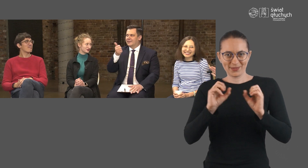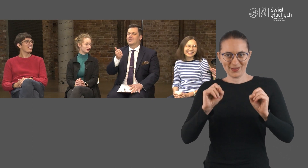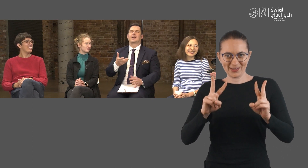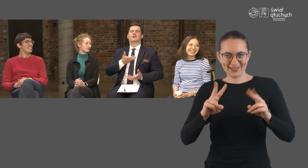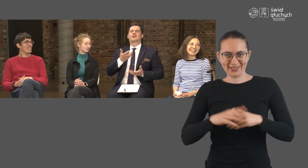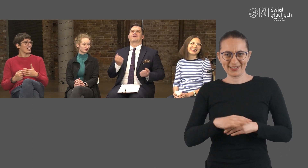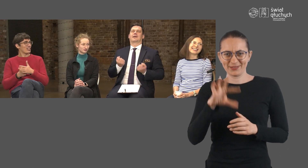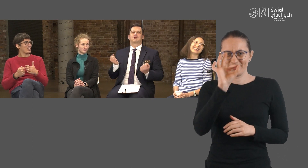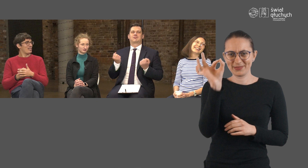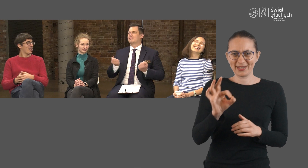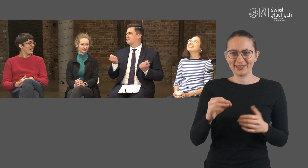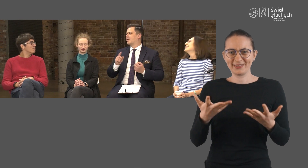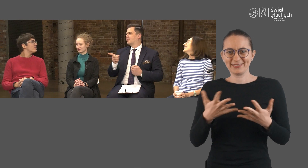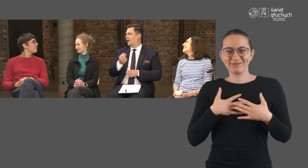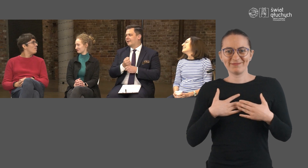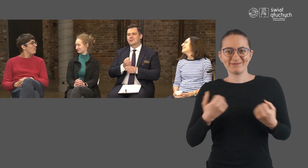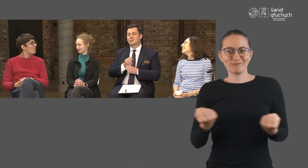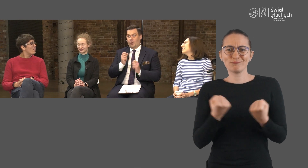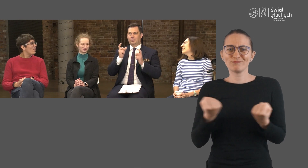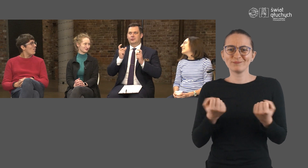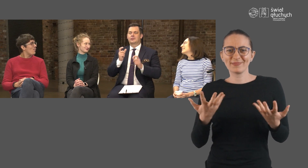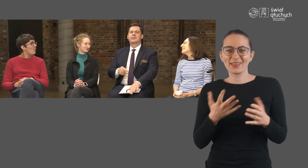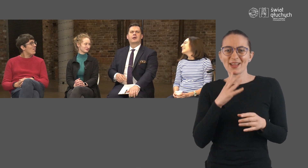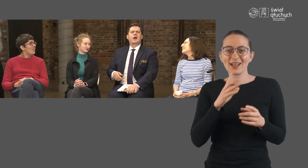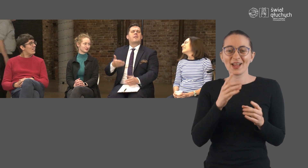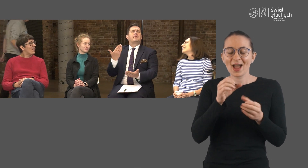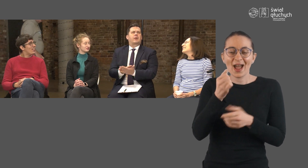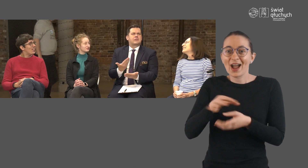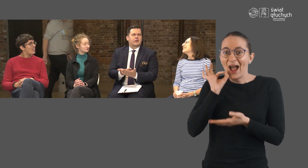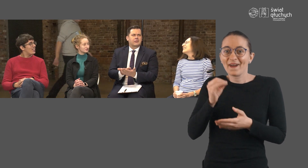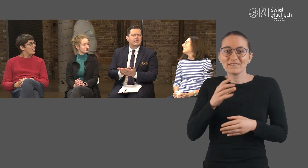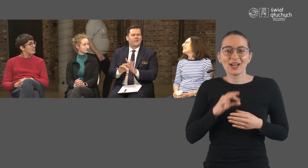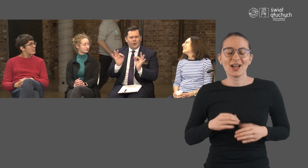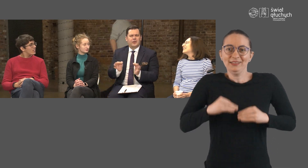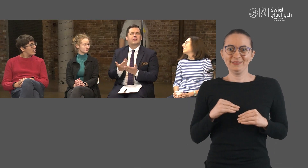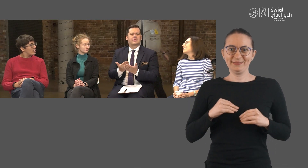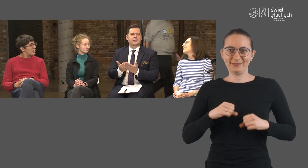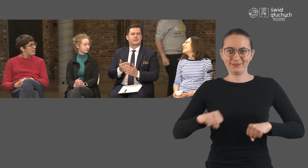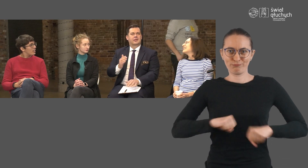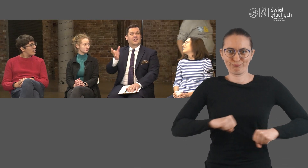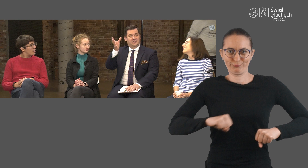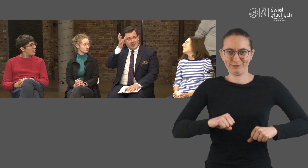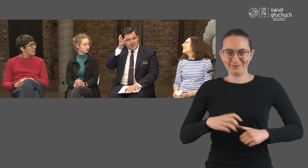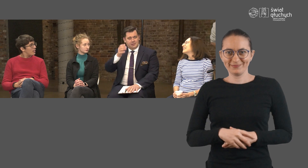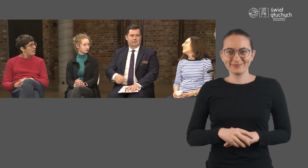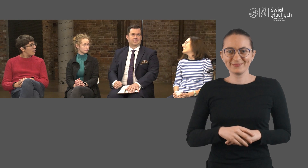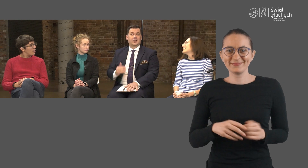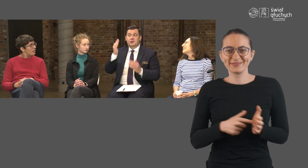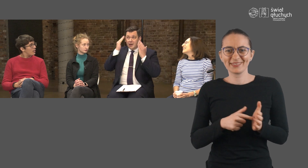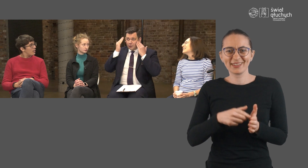Pytanie pierwsze na drzewkę. Po kawie, żeby się obudzić. Po co? W ogóle po co jest